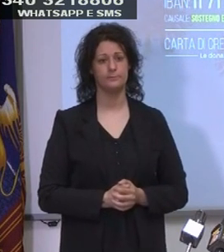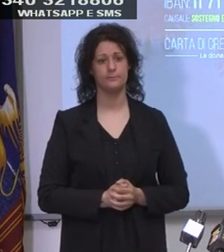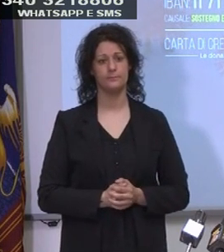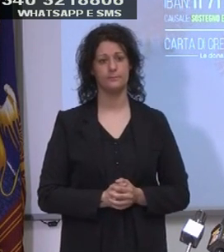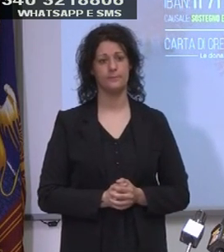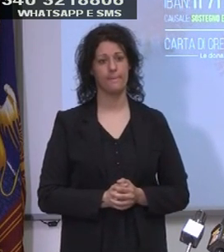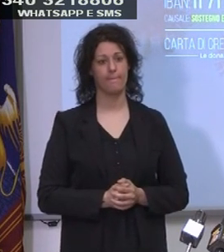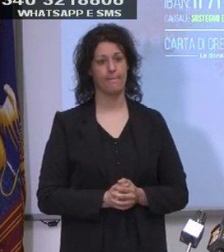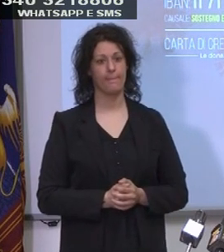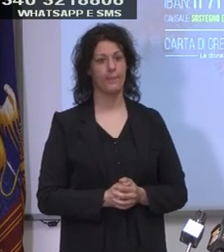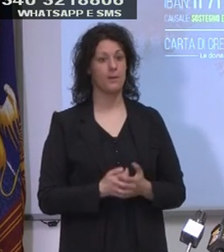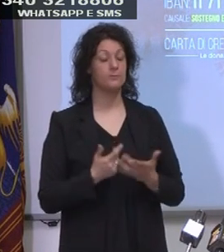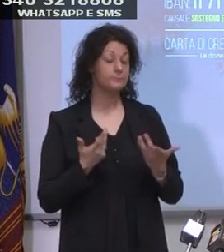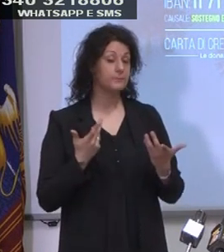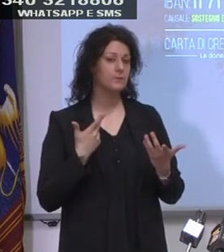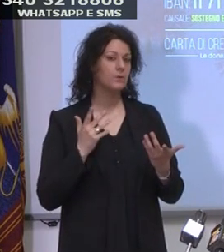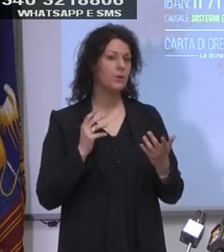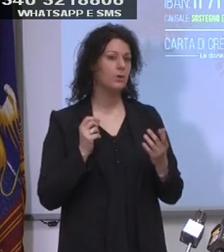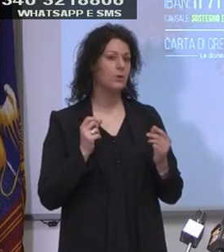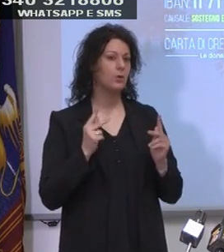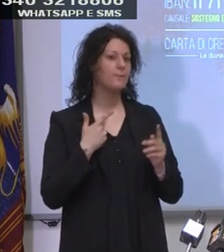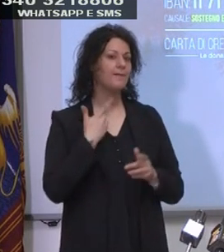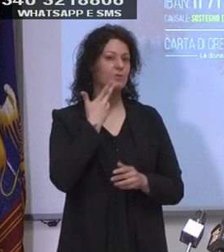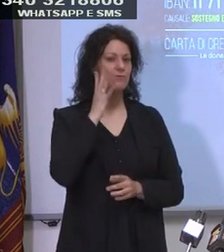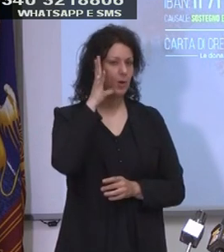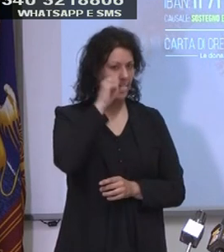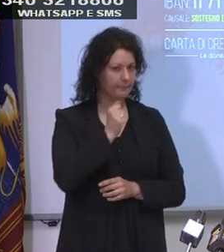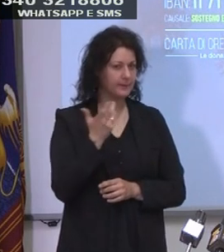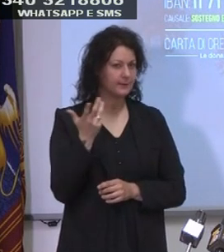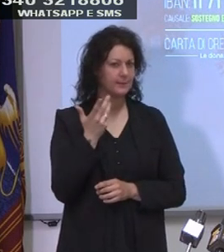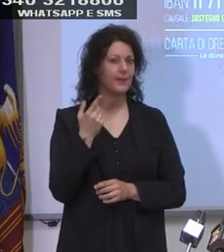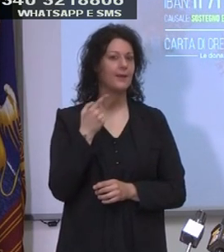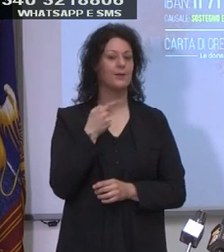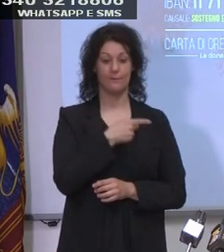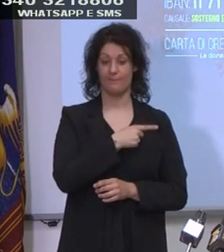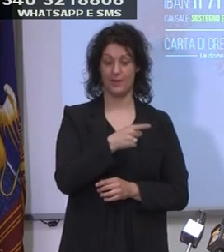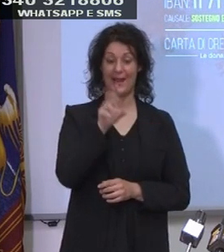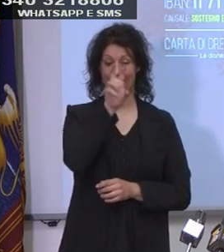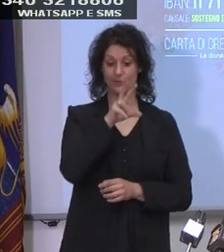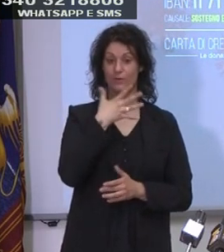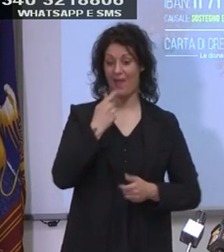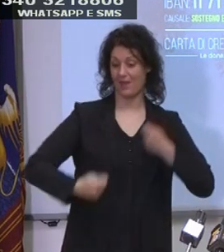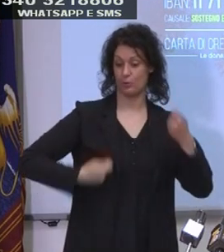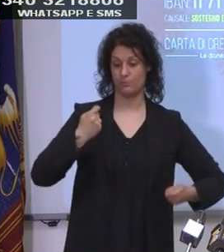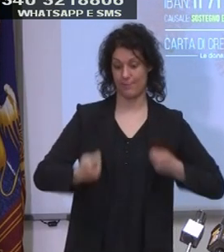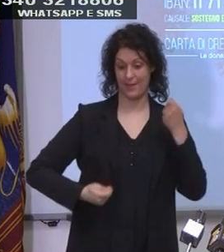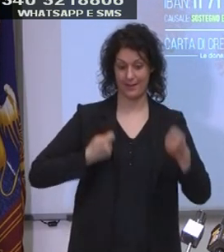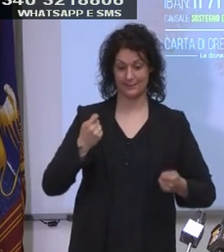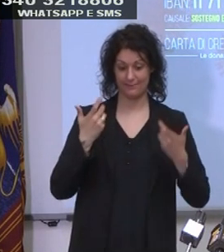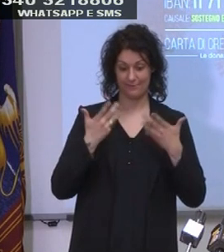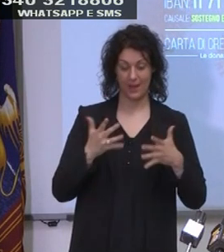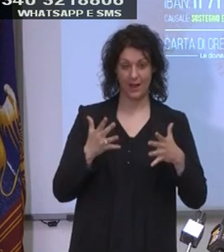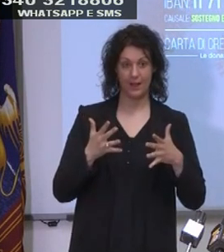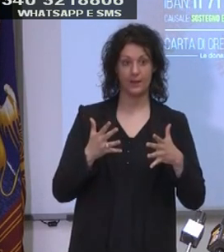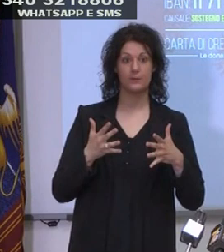No, ecco, si trattava di capire se come dire, le spese e gli investimenti che lei ha sostenuto in questo periodo rientrano già in un programma